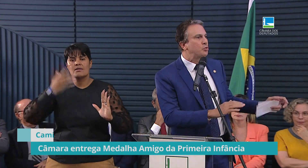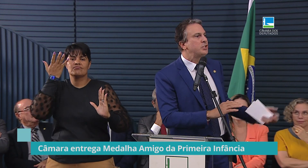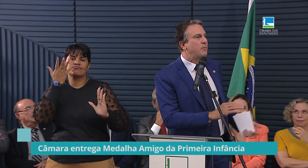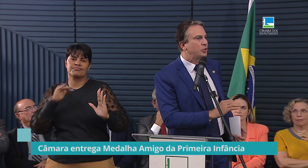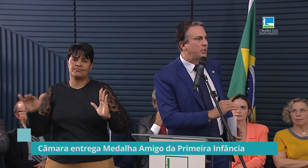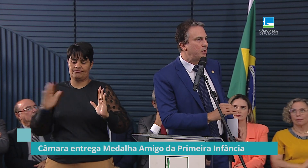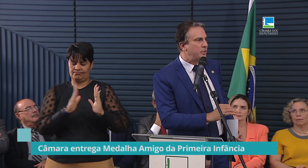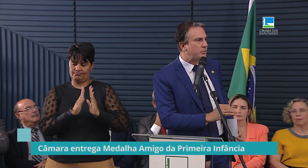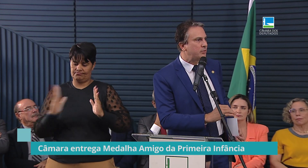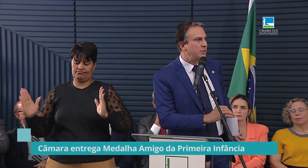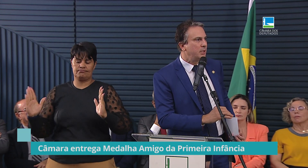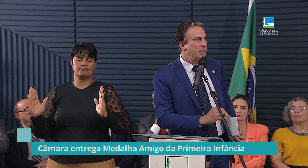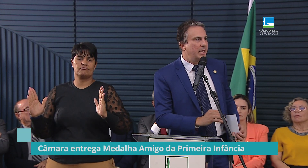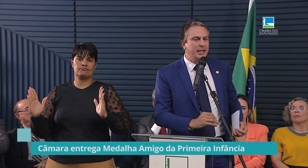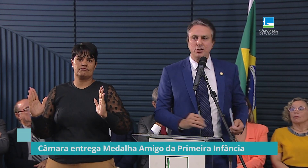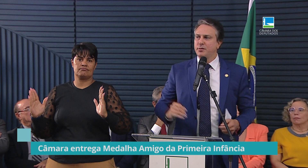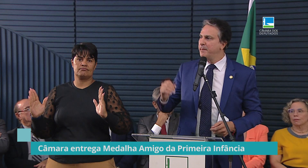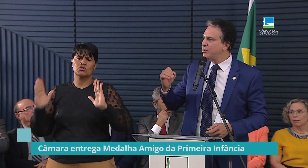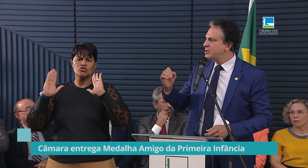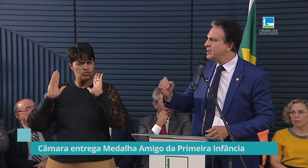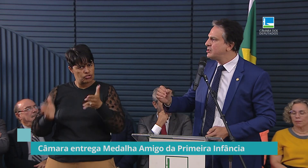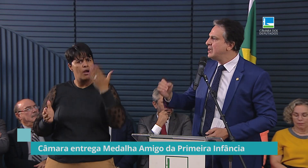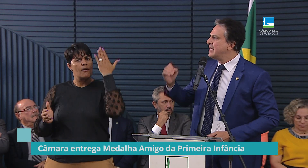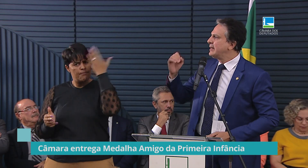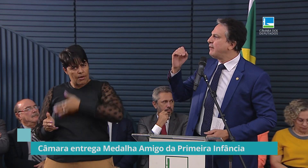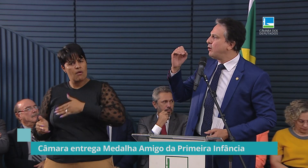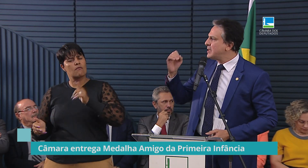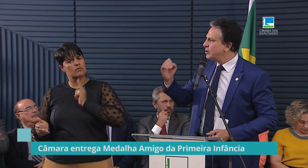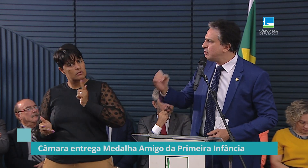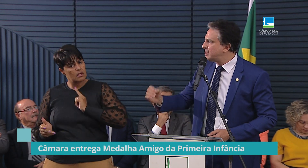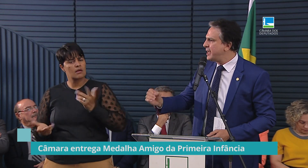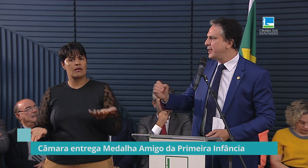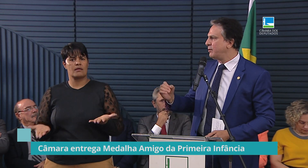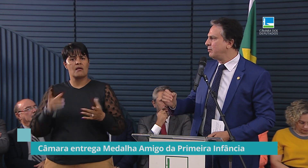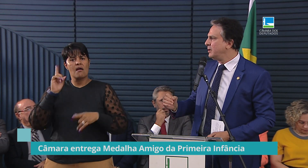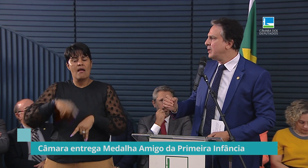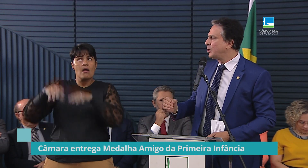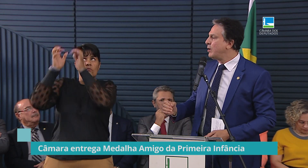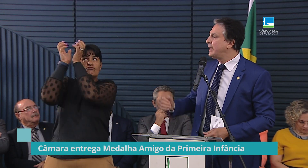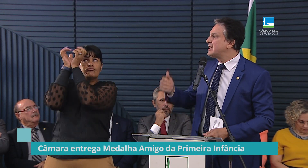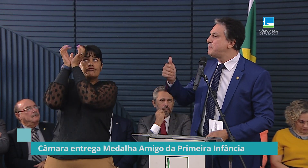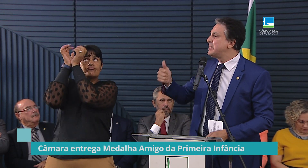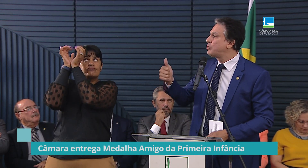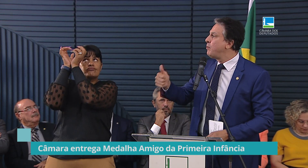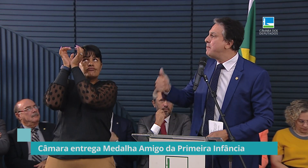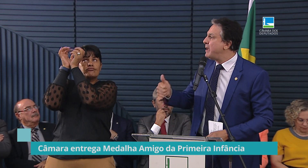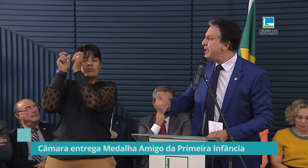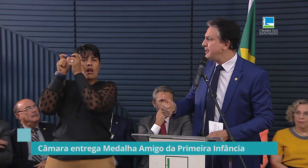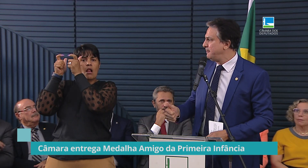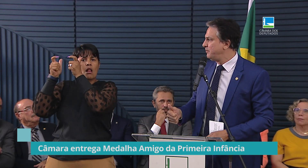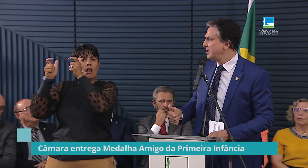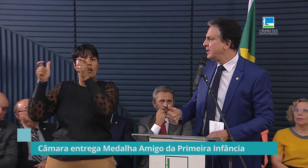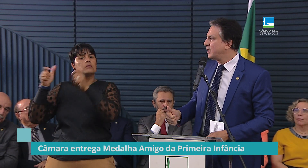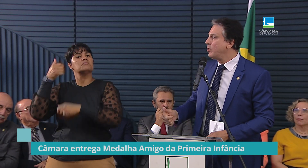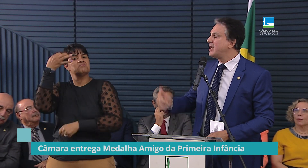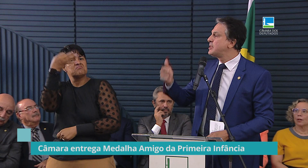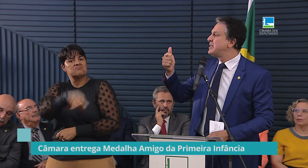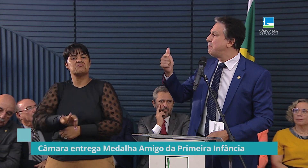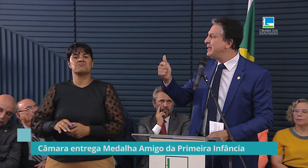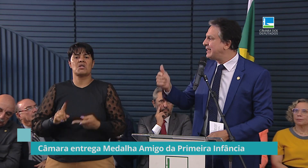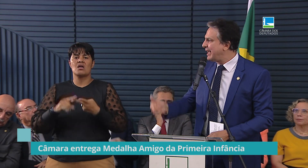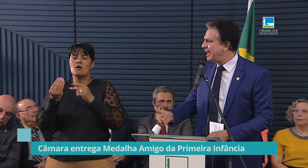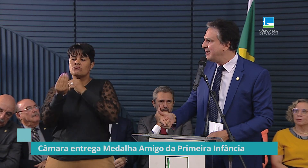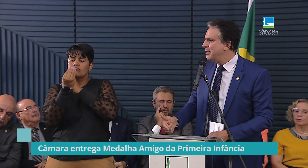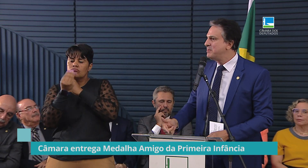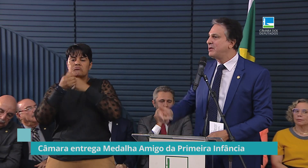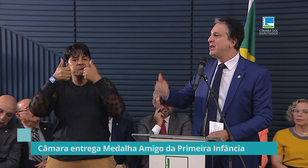Todos os estudos já mostraram isso. São os primeiros anos da formação do cérebro, que uma criança precisa comer bem, que uma criança